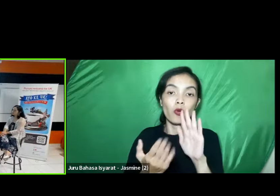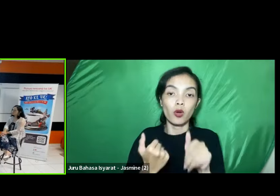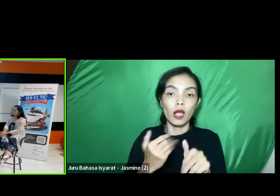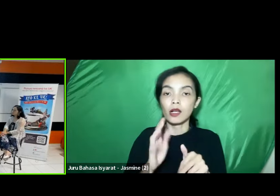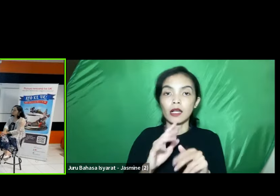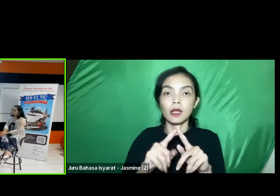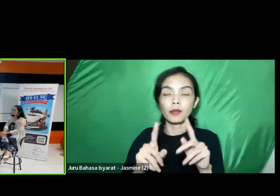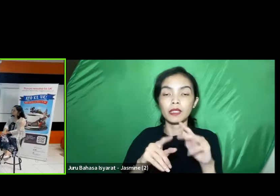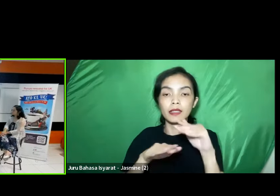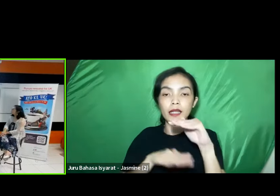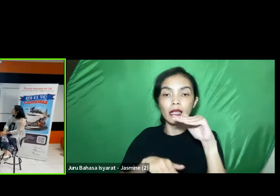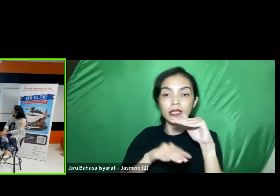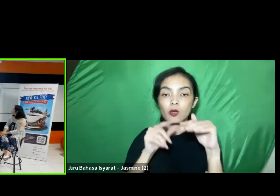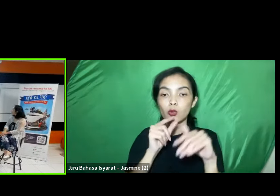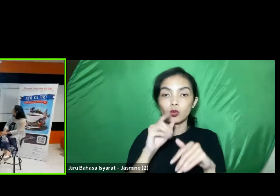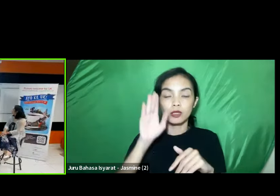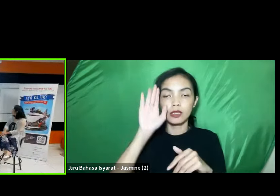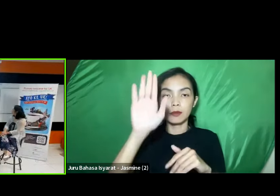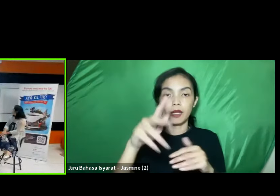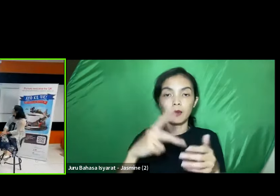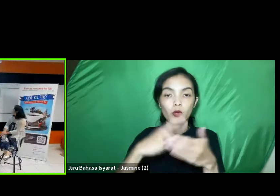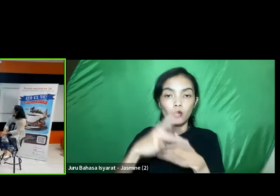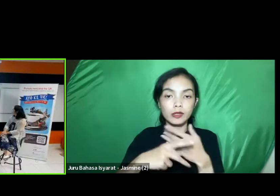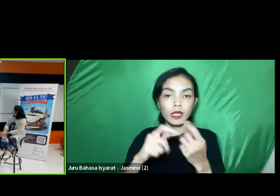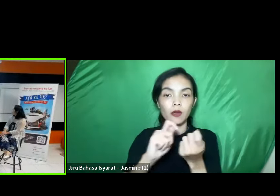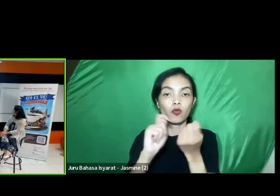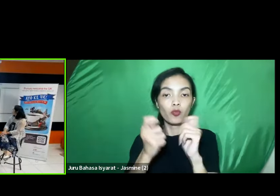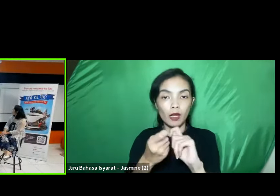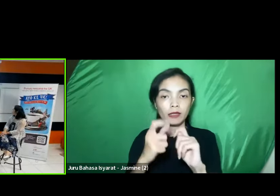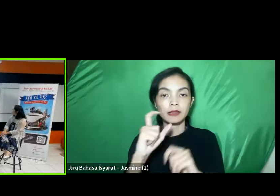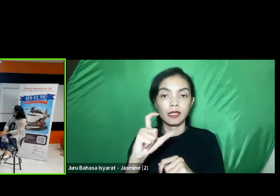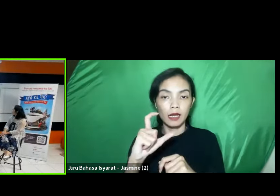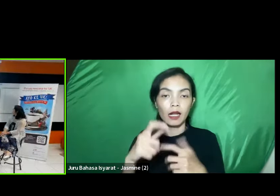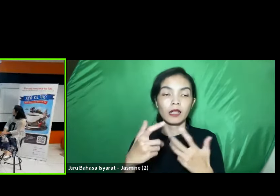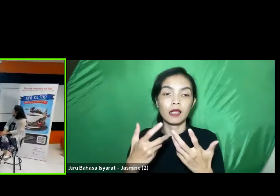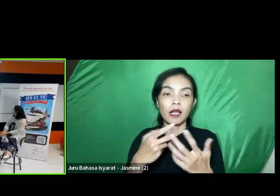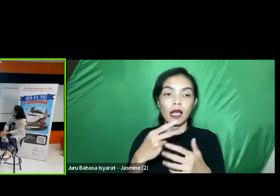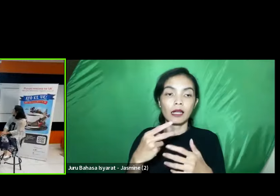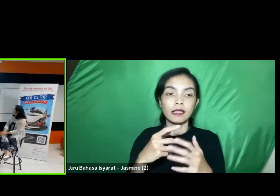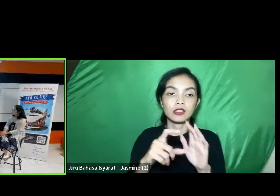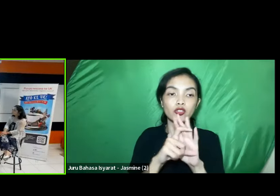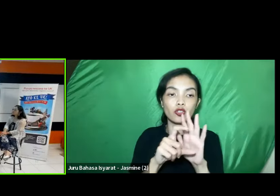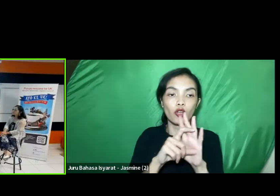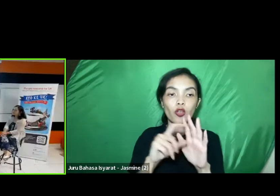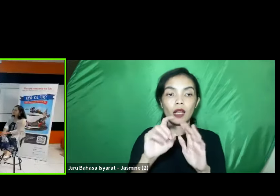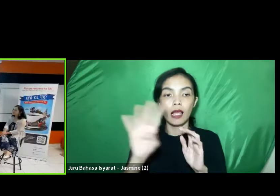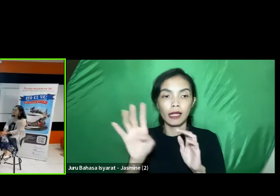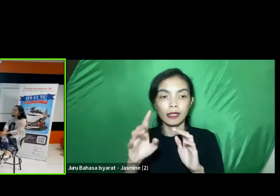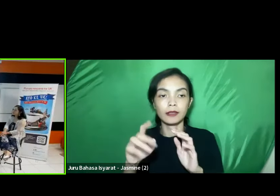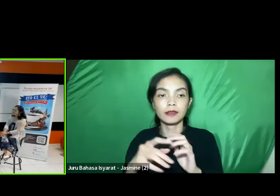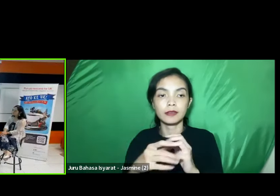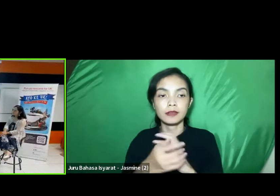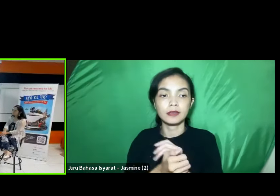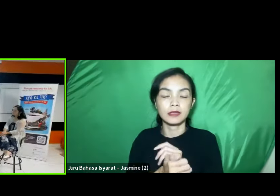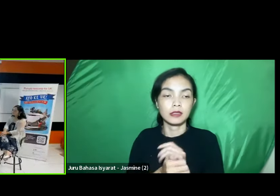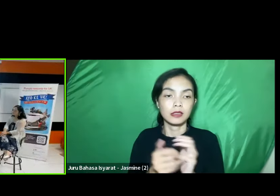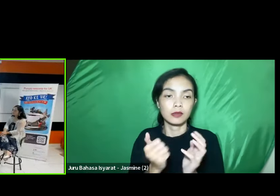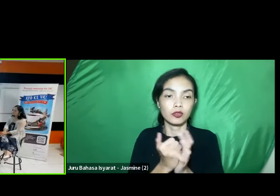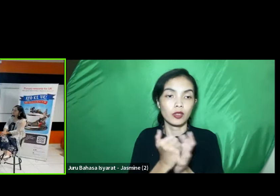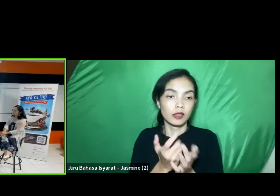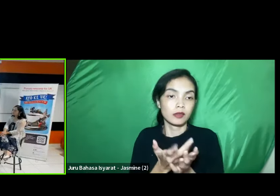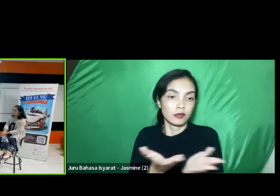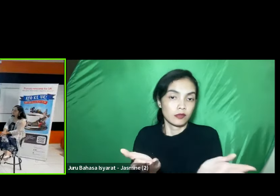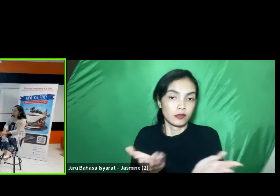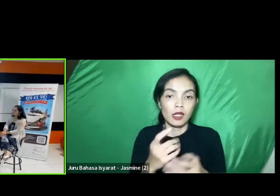fondasi untuk Project saya ke depannya sehingga kemudian mungkin masuk ke example yang kedua gitu loh jadi kayak terserah kalian sih